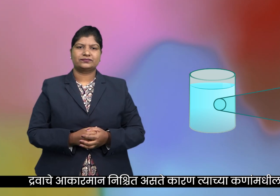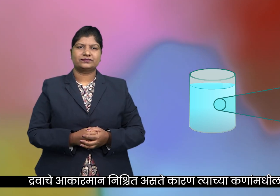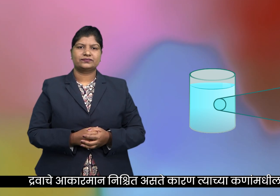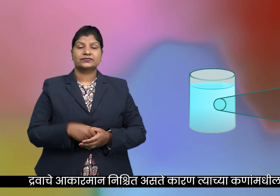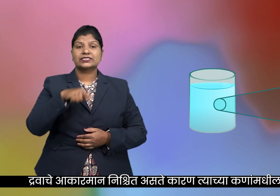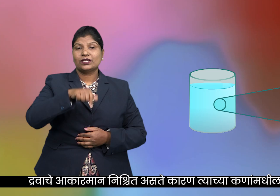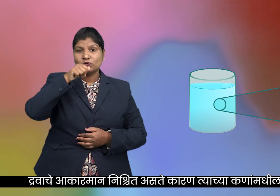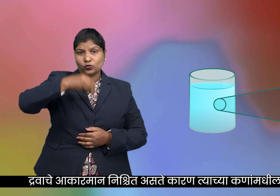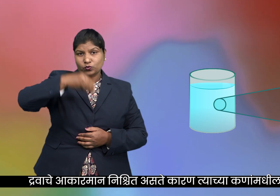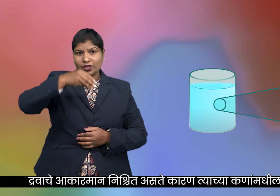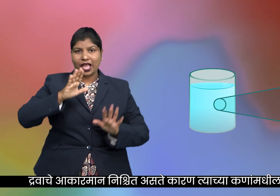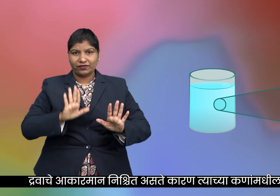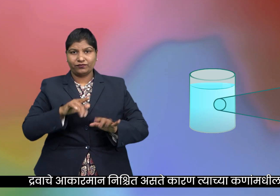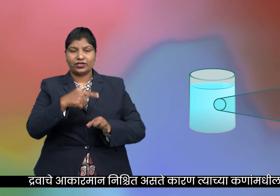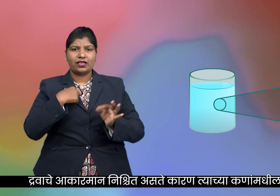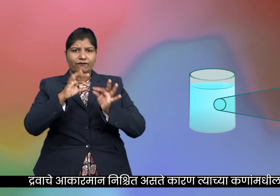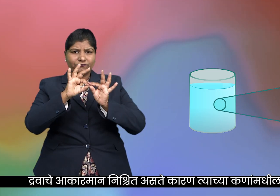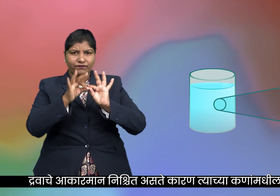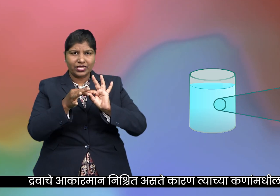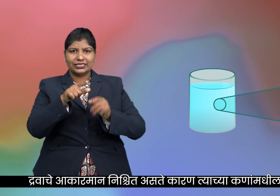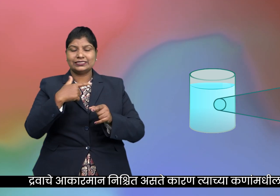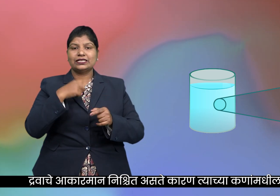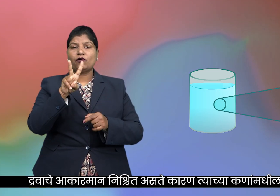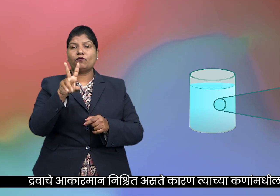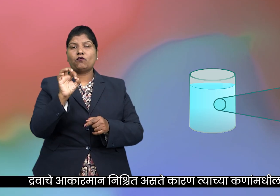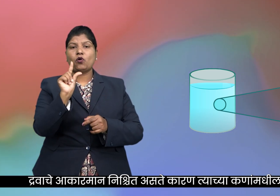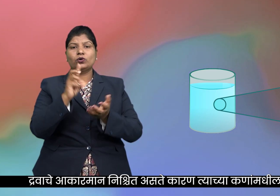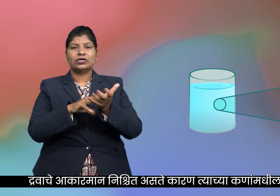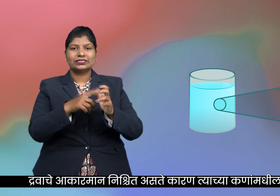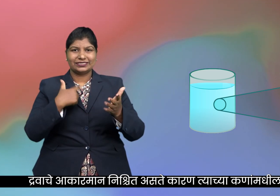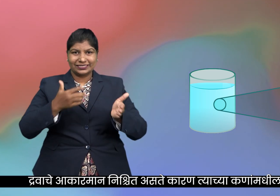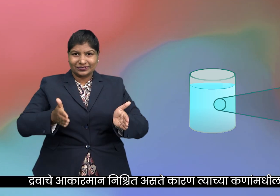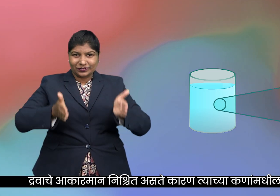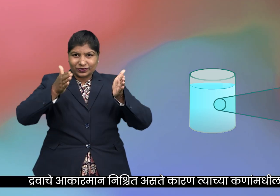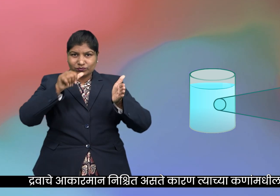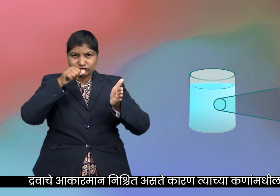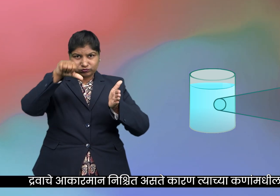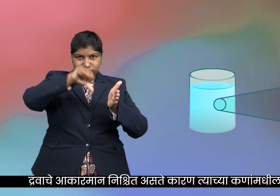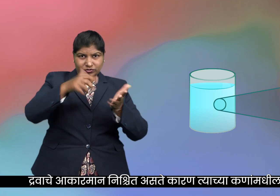द्रवाचे आकारमान निश्चित असते कारण त्याचा कणांमधील अंतर स्थिर असतो.